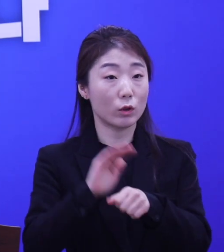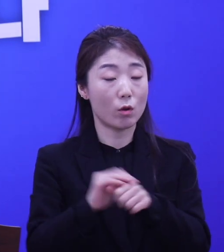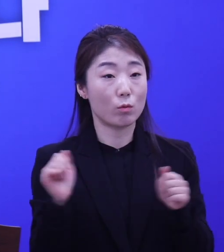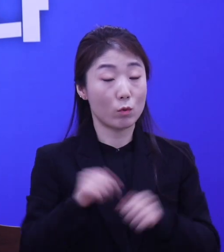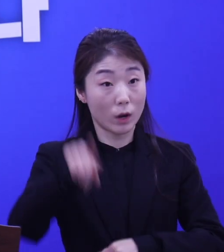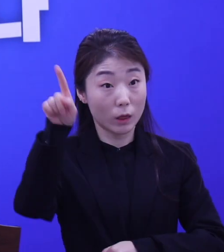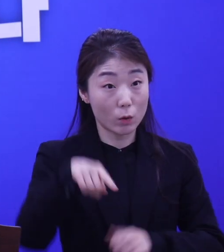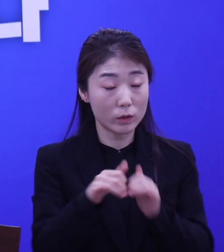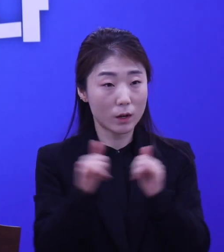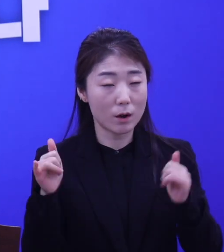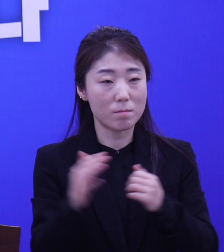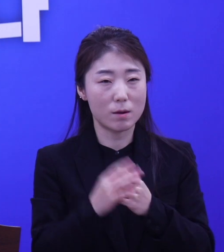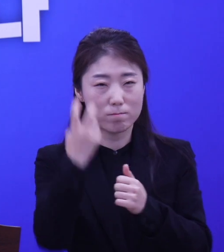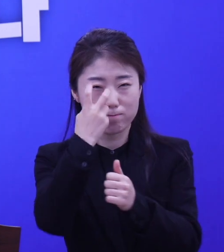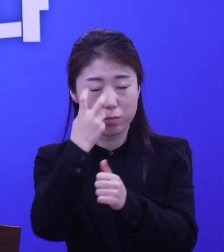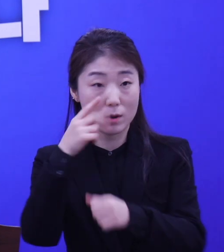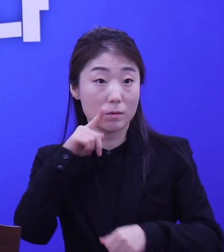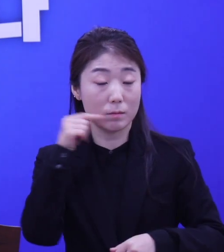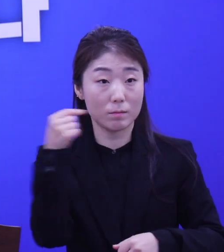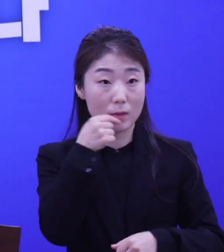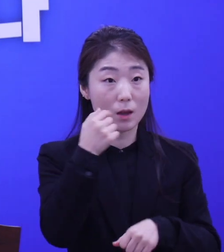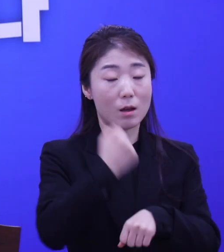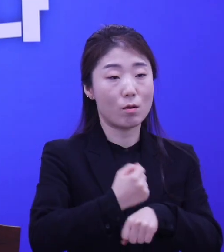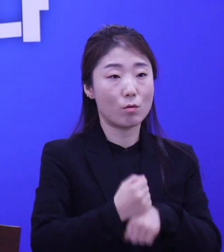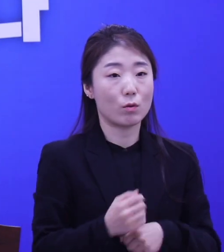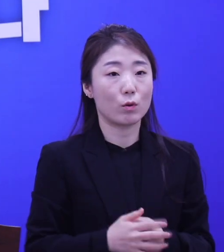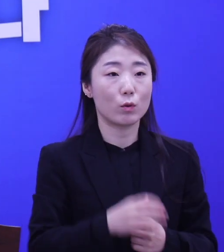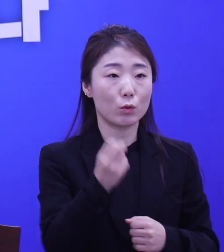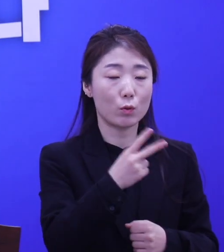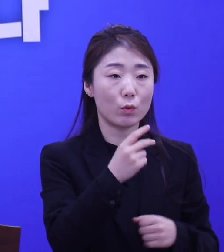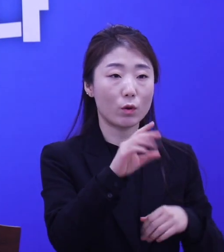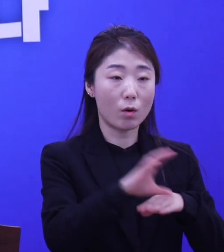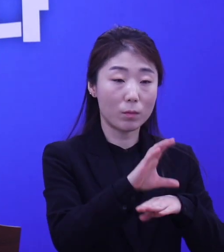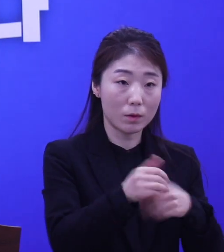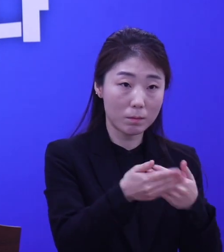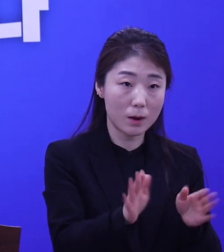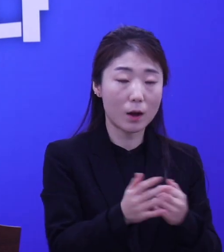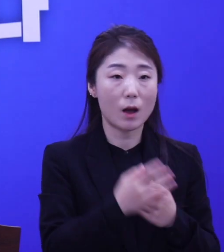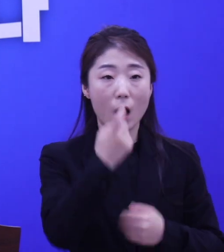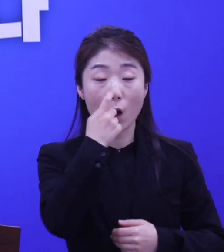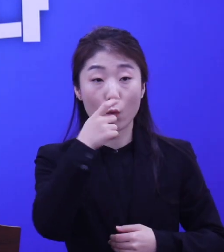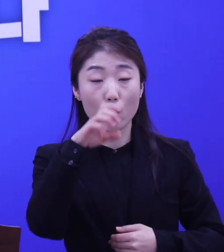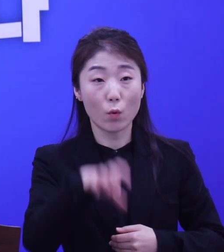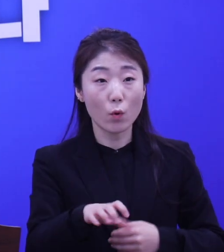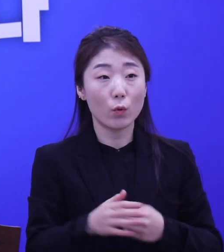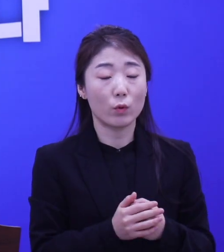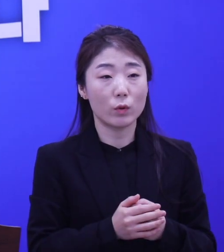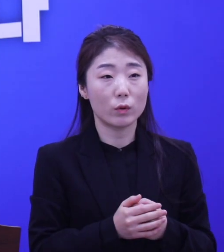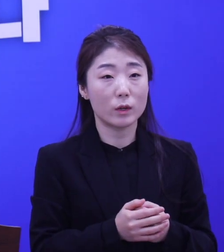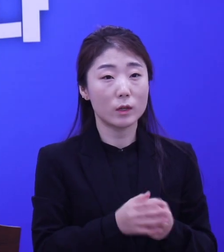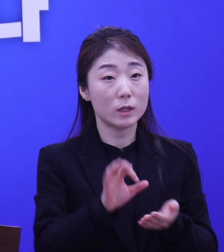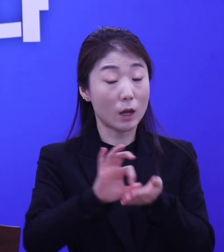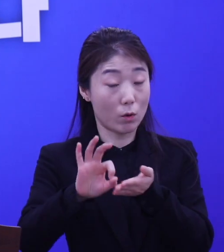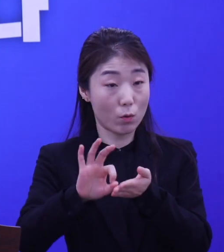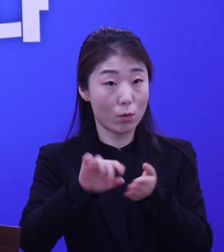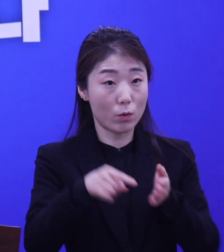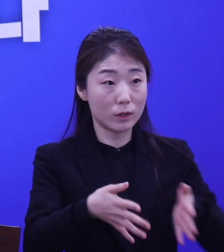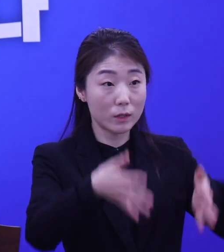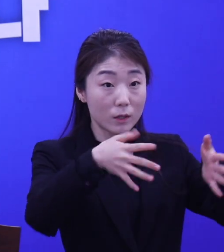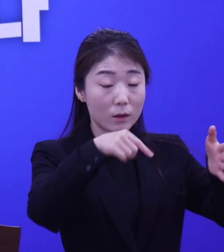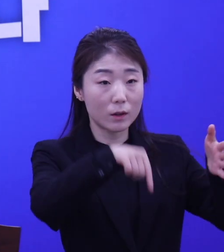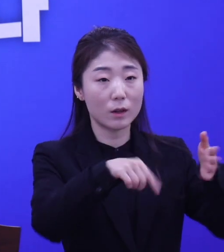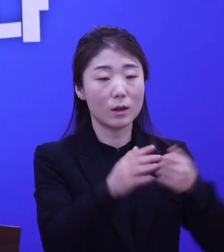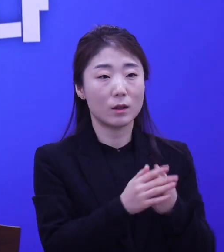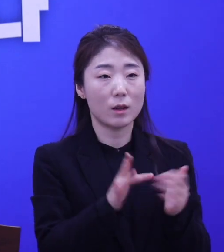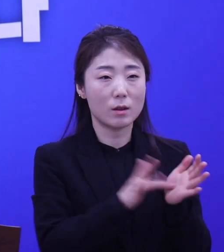관리를 강화하며 PC방과 노래방, 학원 및 교습소 등 다중이용시설에 대한 방역을